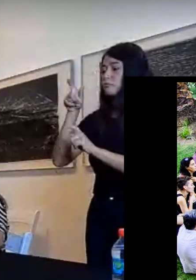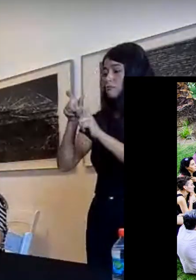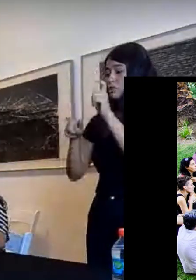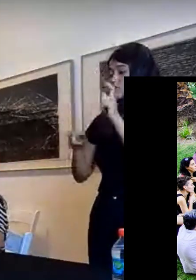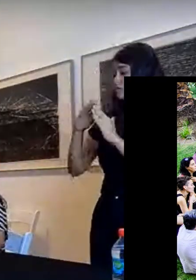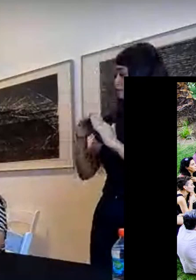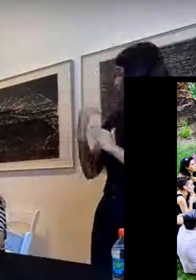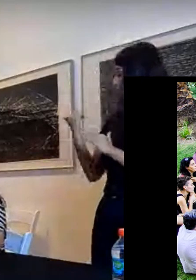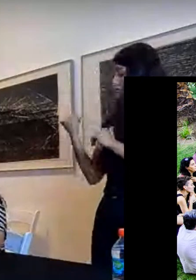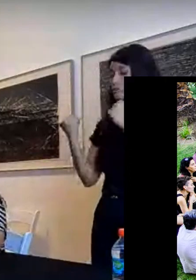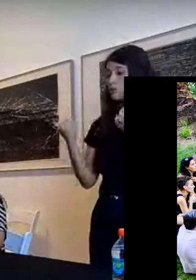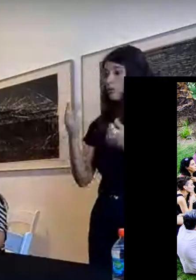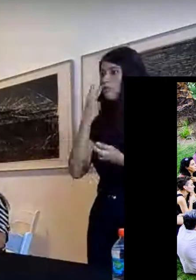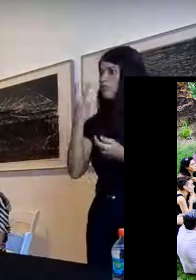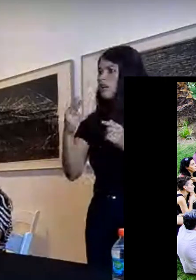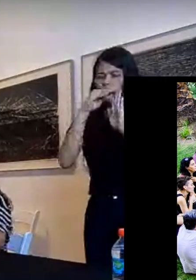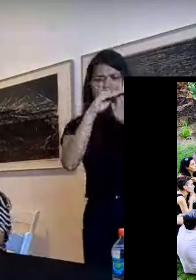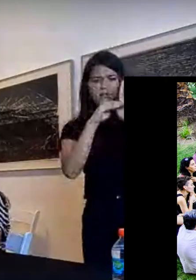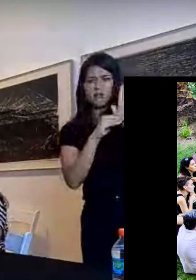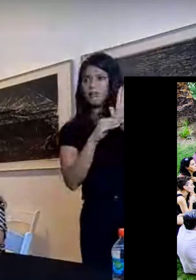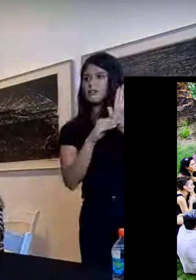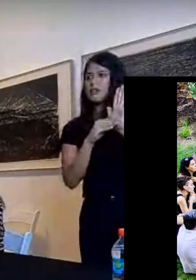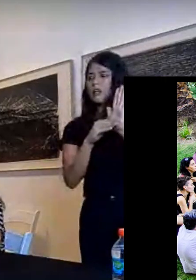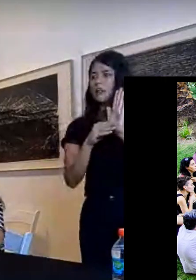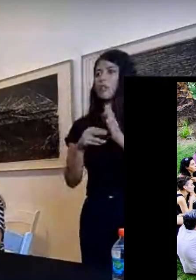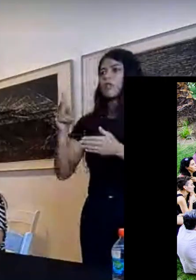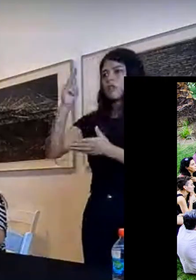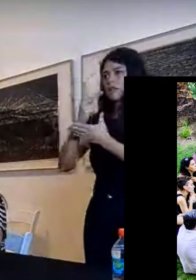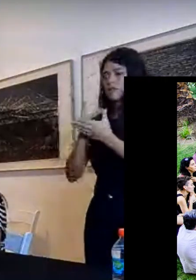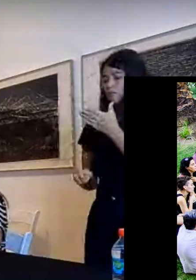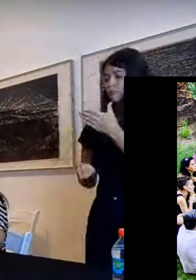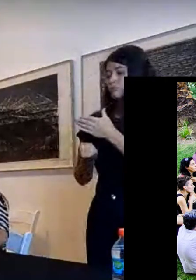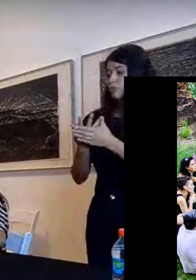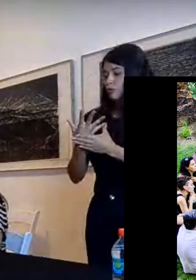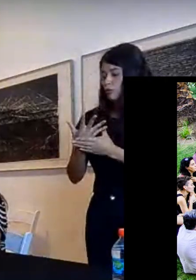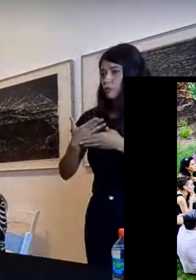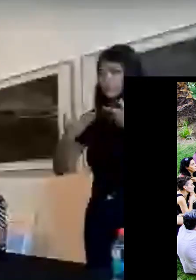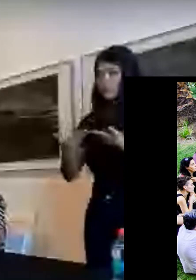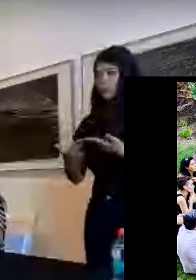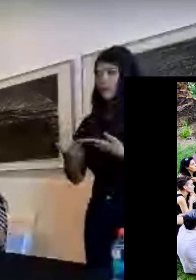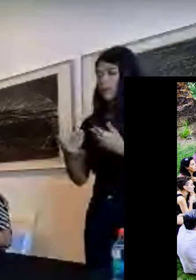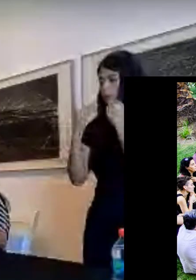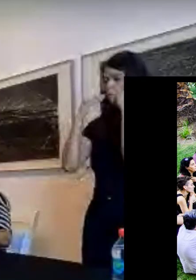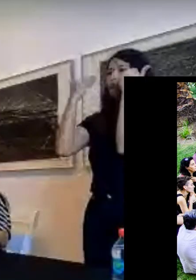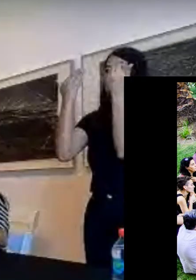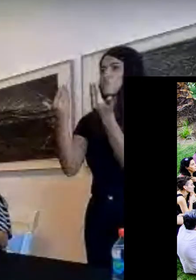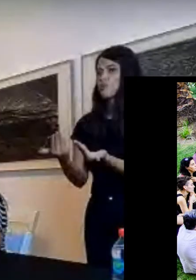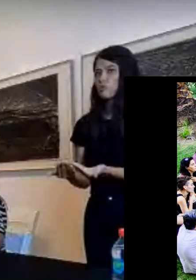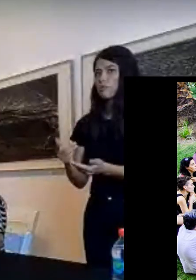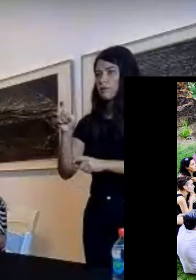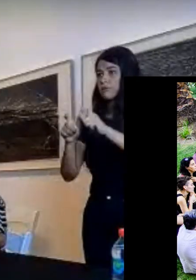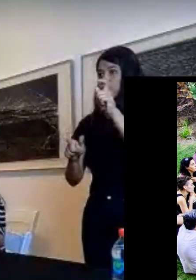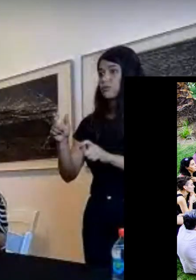vecinos y vecinas revisaran esta colección de arte moderno y contemporáneo, ¿no?, que había sido donado por el pueblo de Chile, y todo